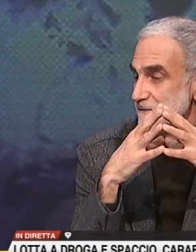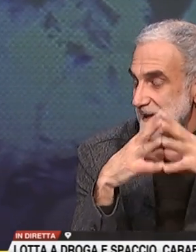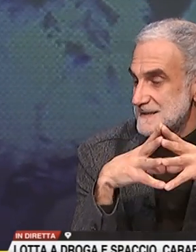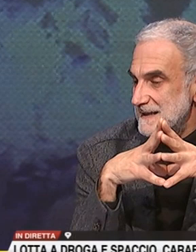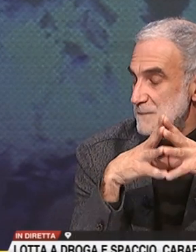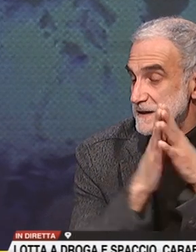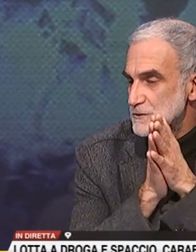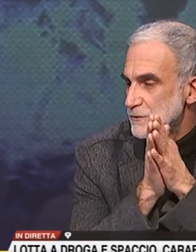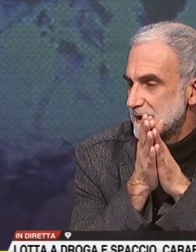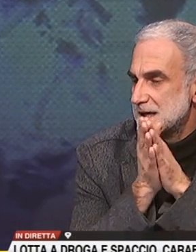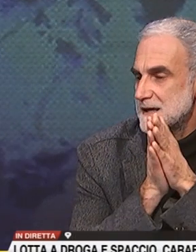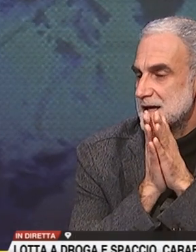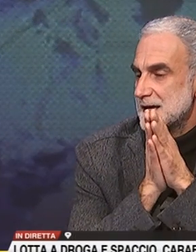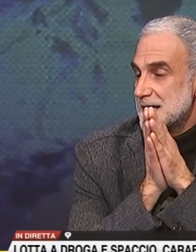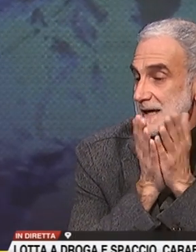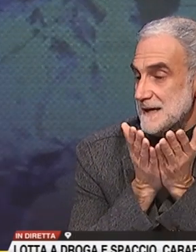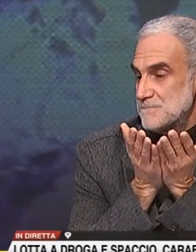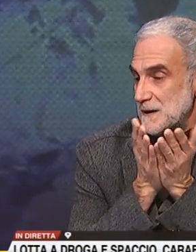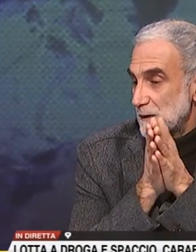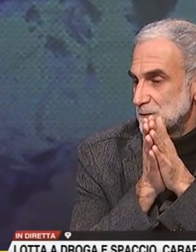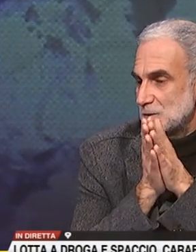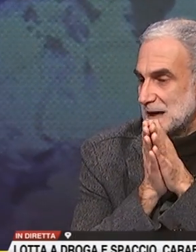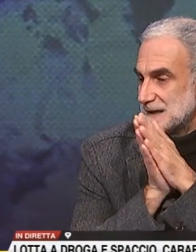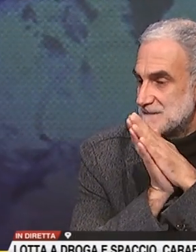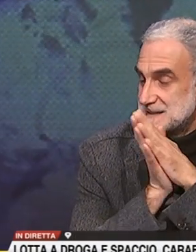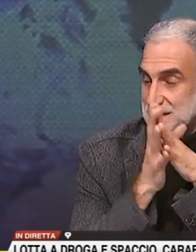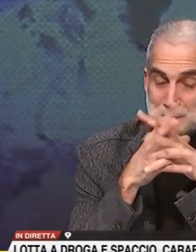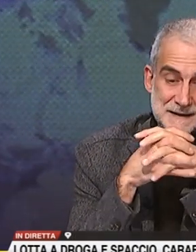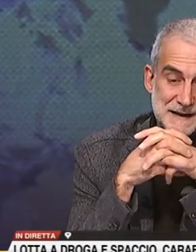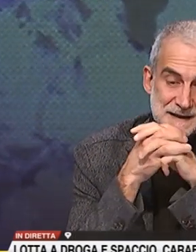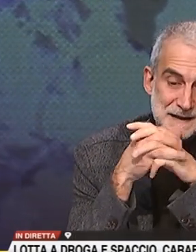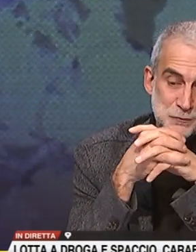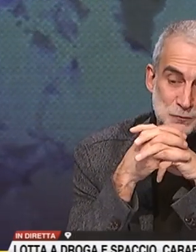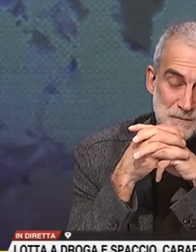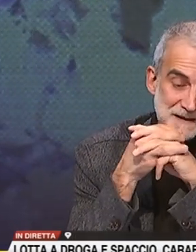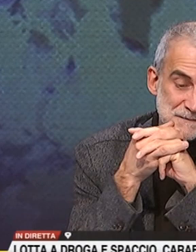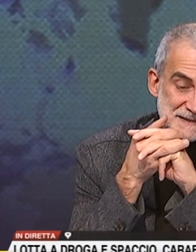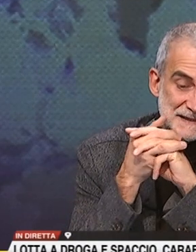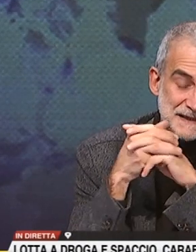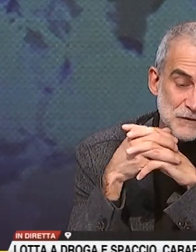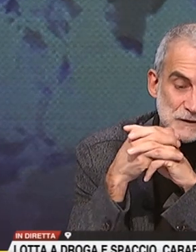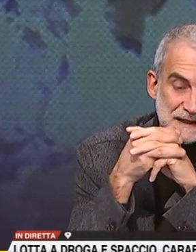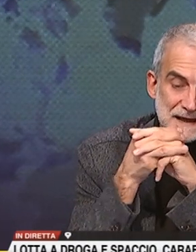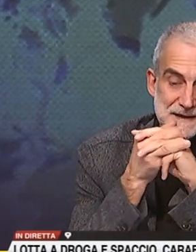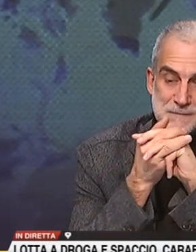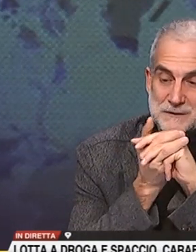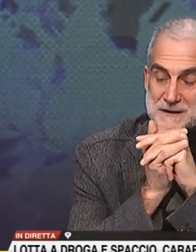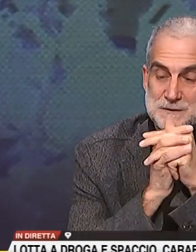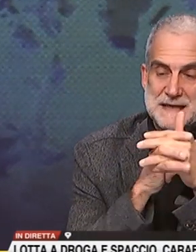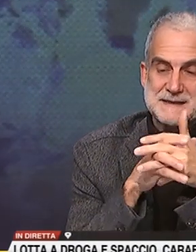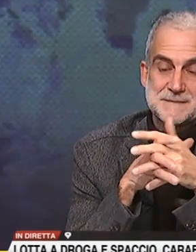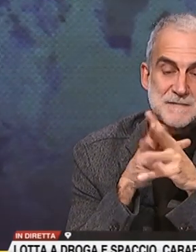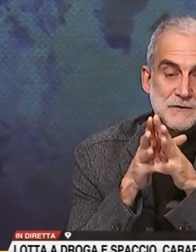una sofferenza delle persone. E per quanto riguarda invece la domanda che puntualmente mi è stata rivolta rispetto